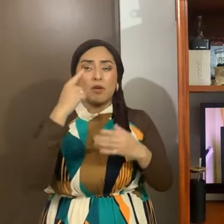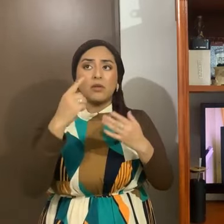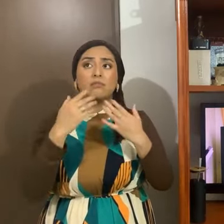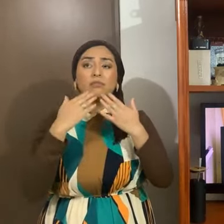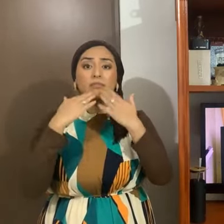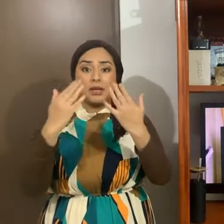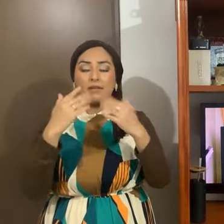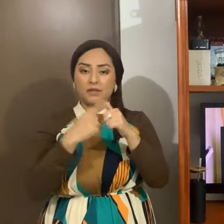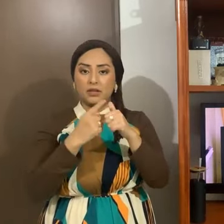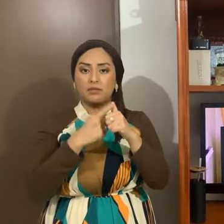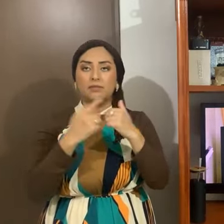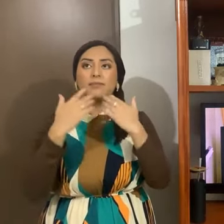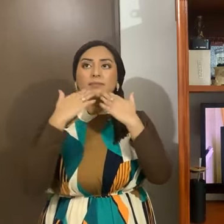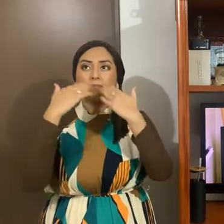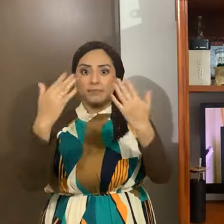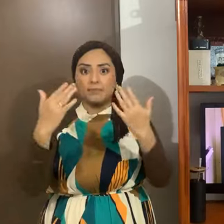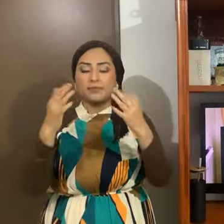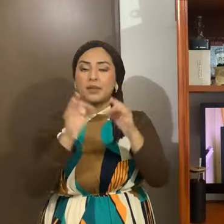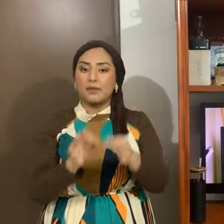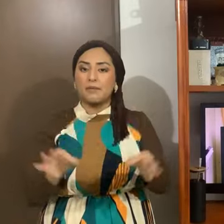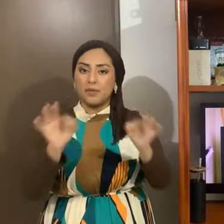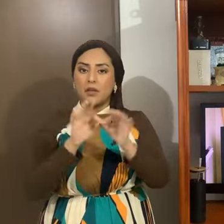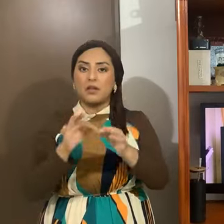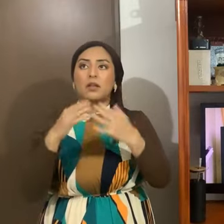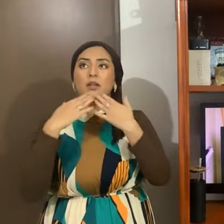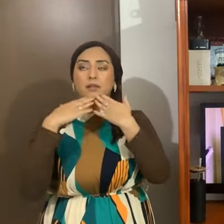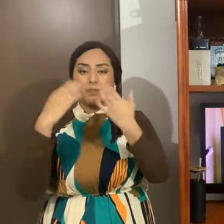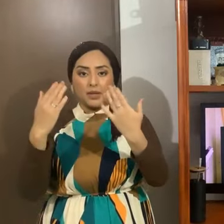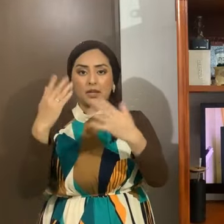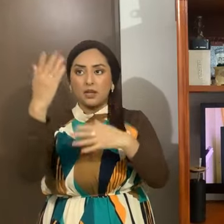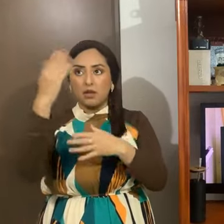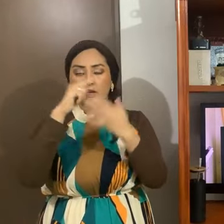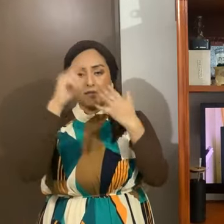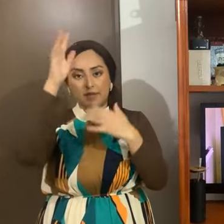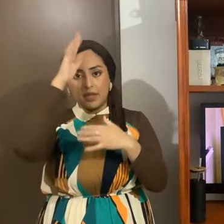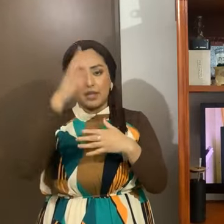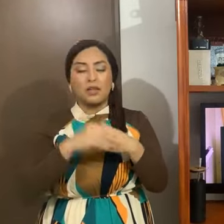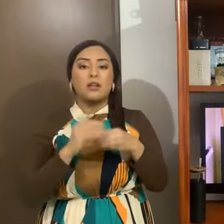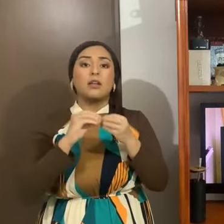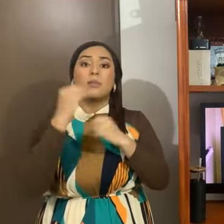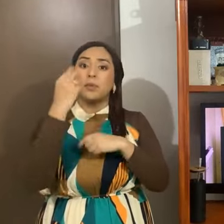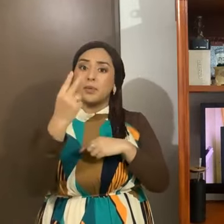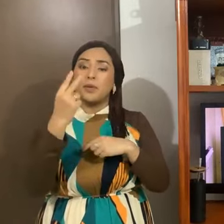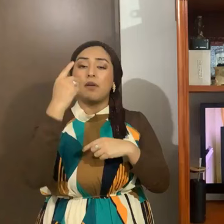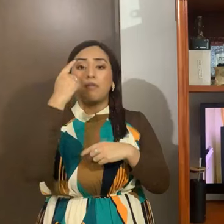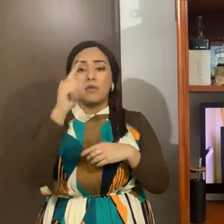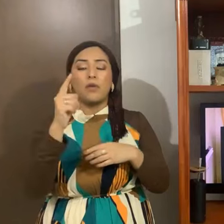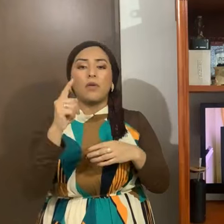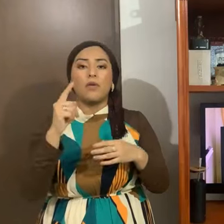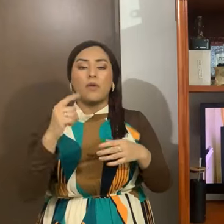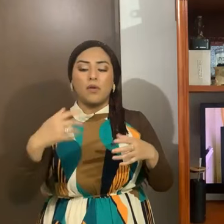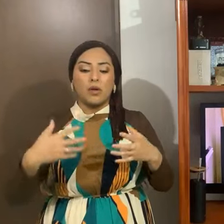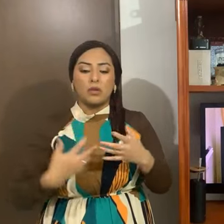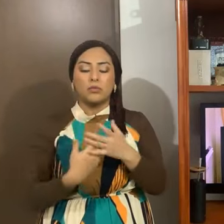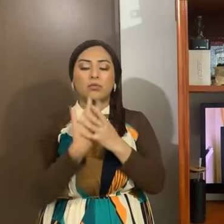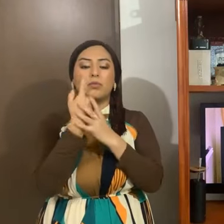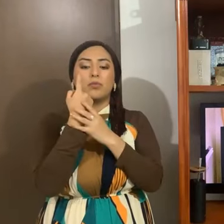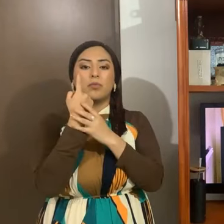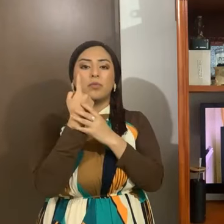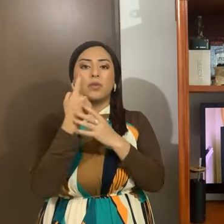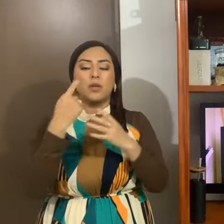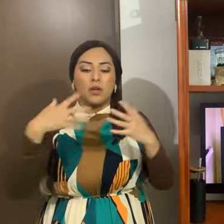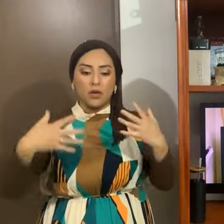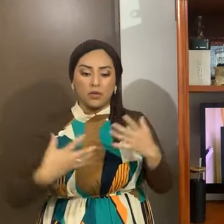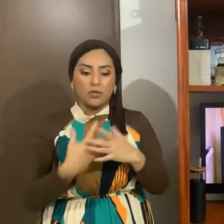darle gracias en primer lugar. Es muy importante darle gracias al Eterno. En segundo lugar, para renovarnos delante de Él,